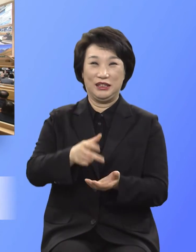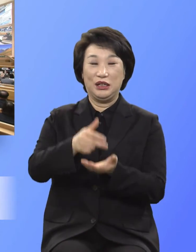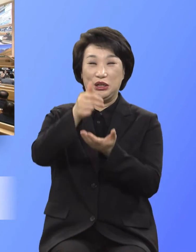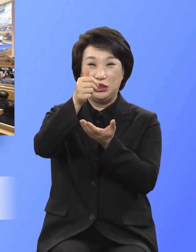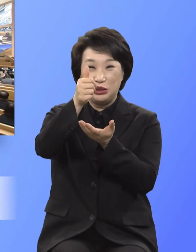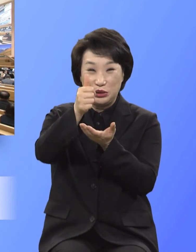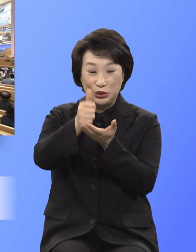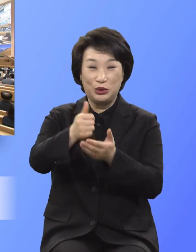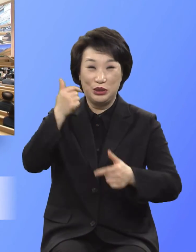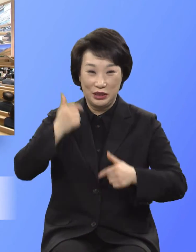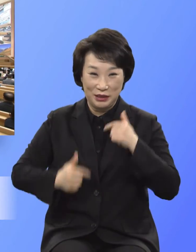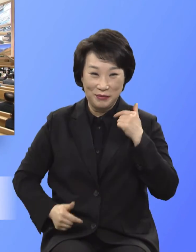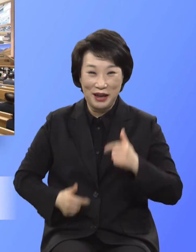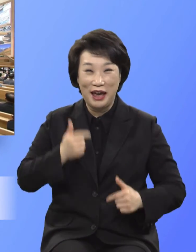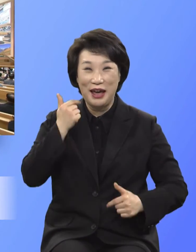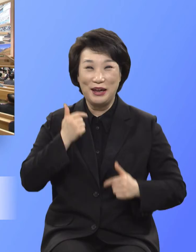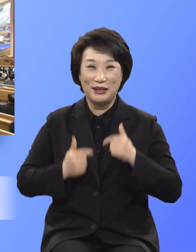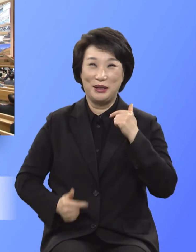가지